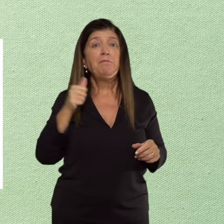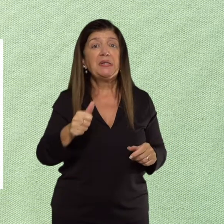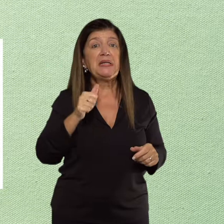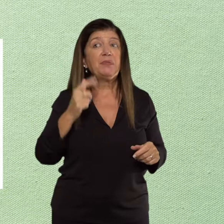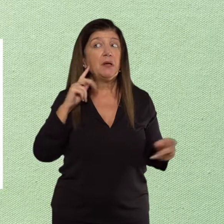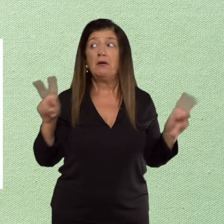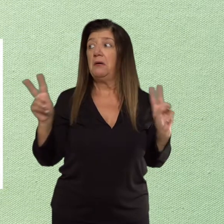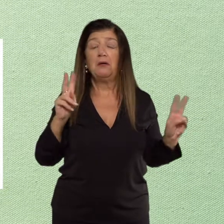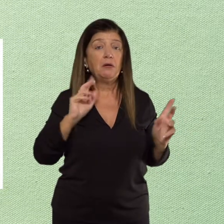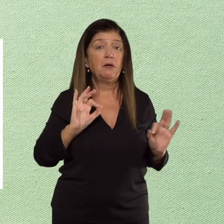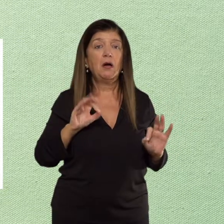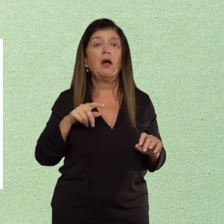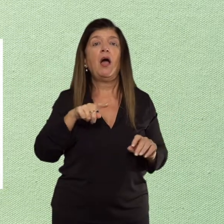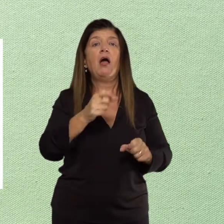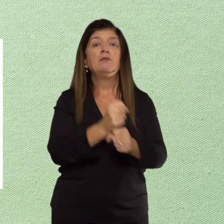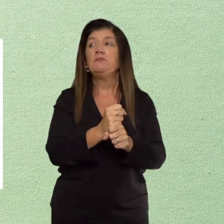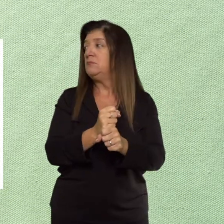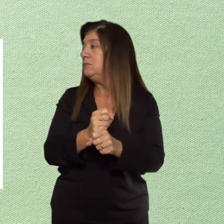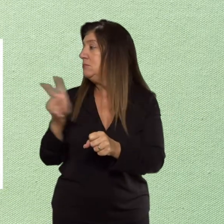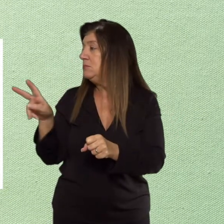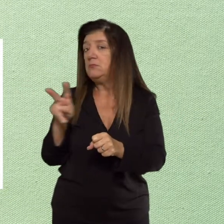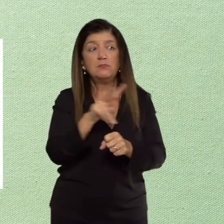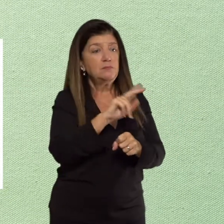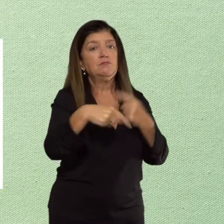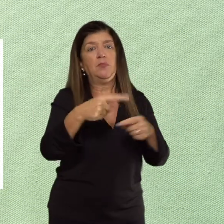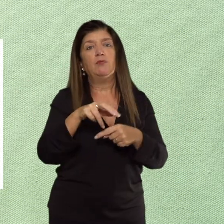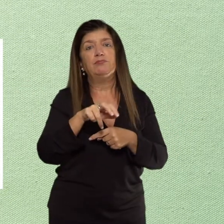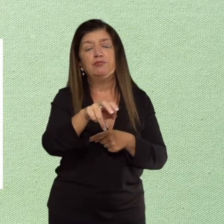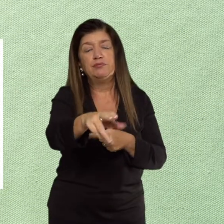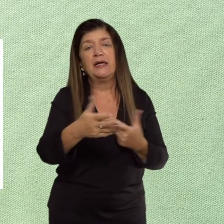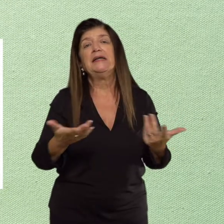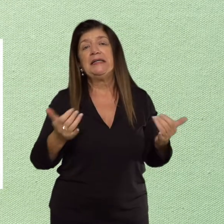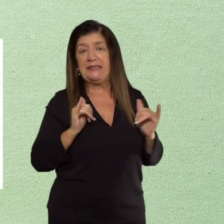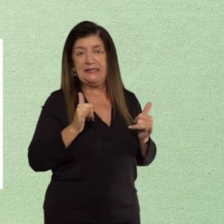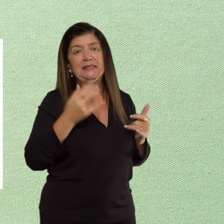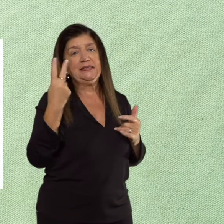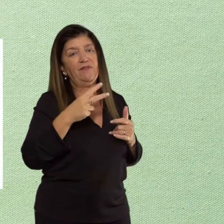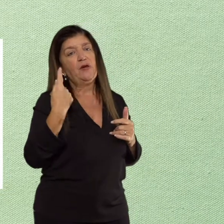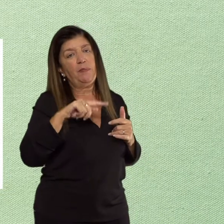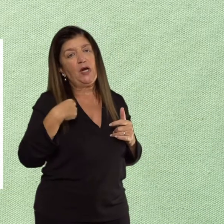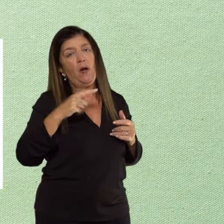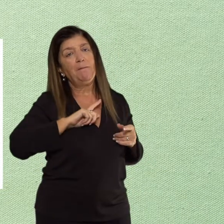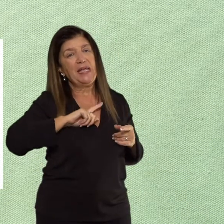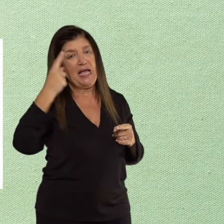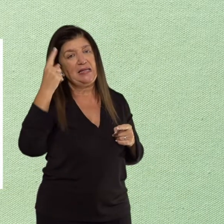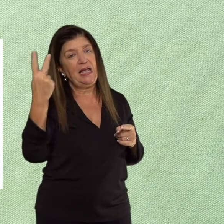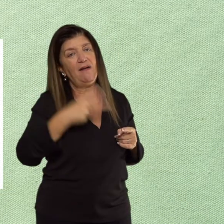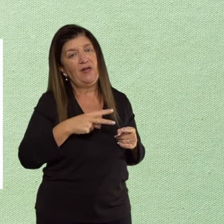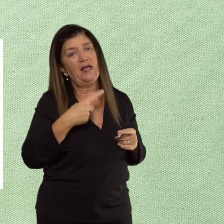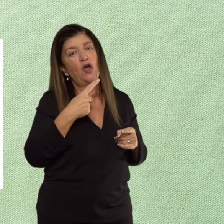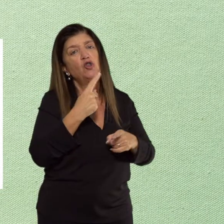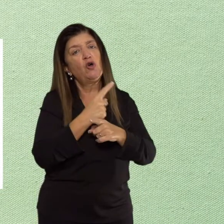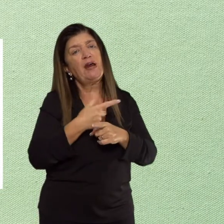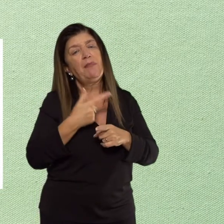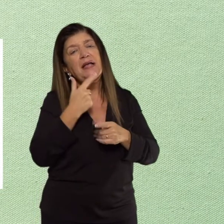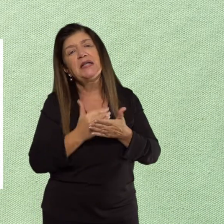Ok, molto bene. Io continuo ad essere della mia idea che sarebbe bellissimo poter avere degli investimenti relativi